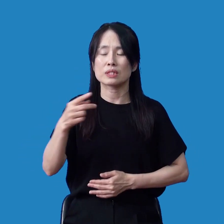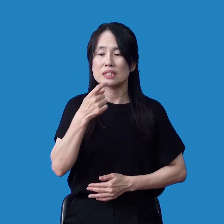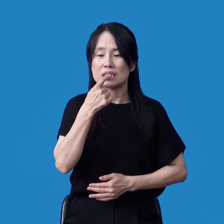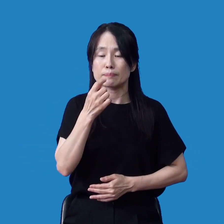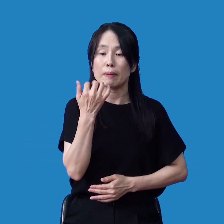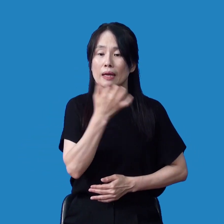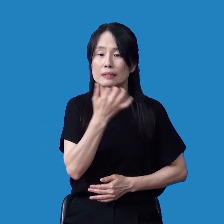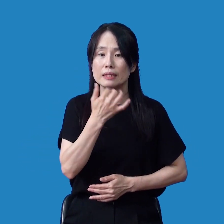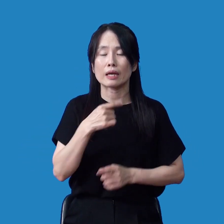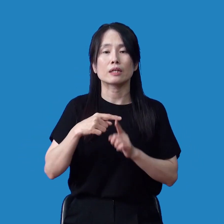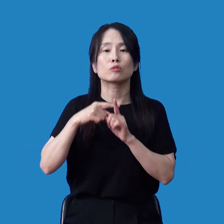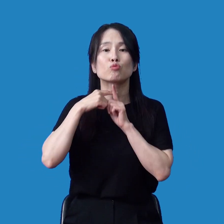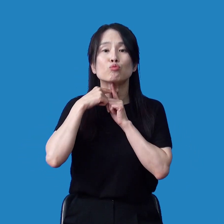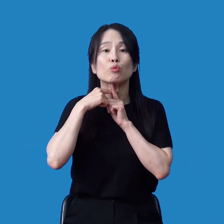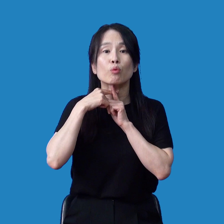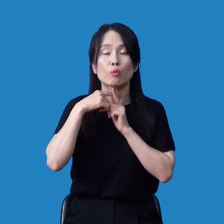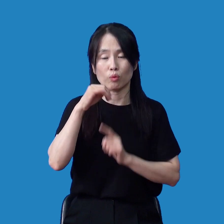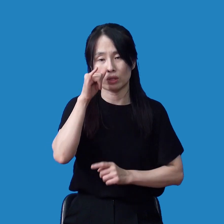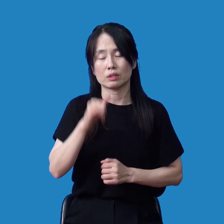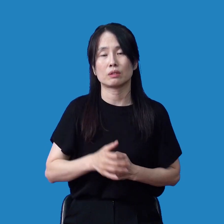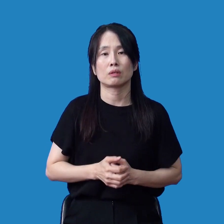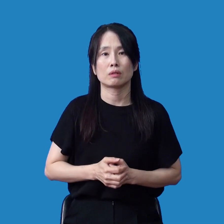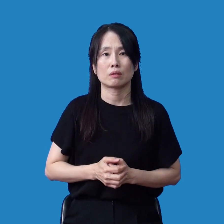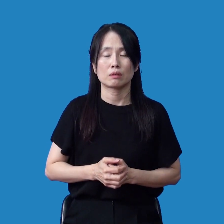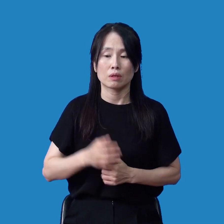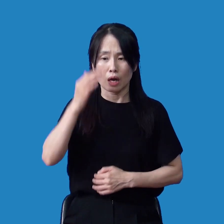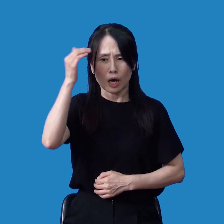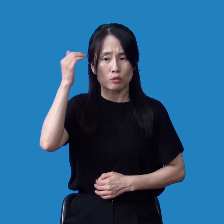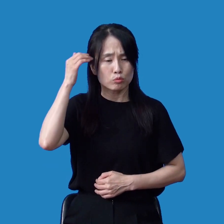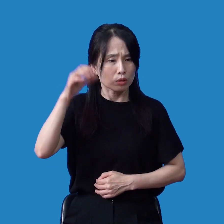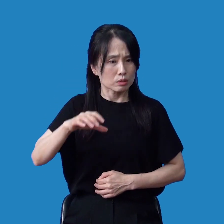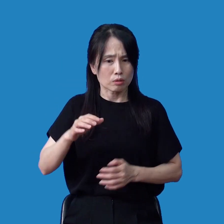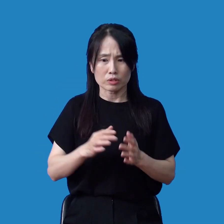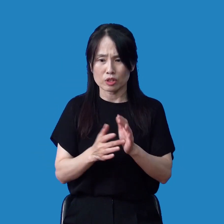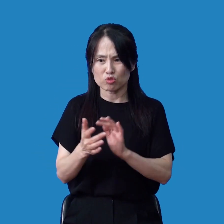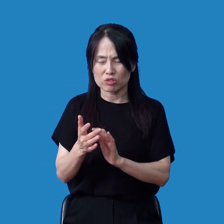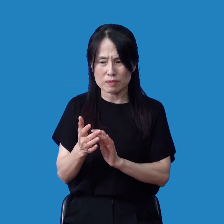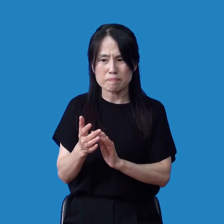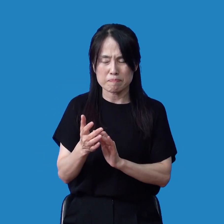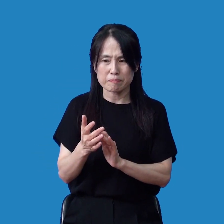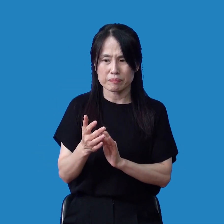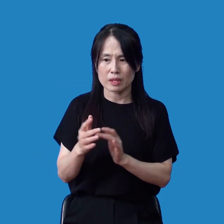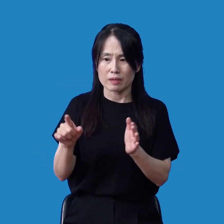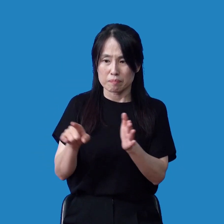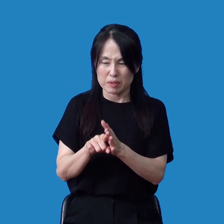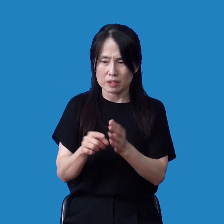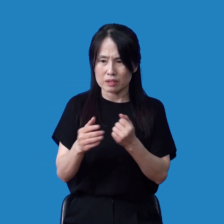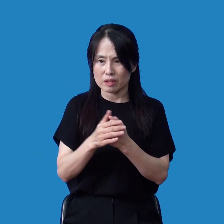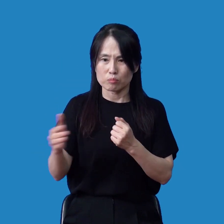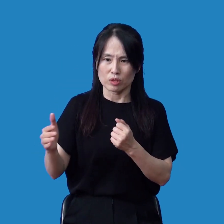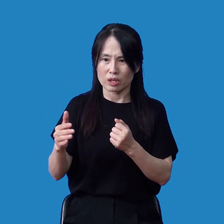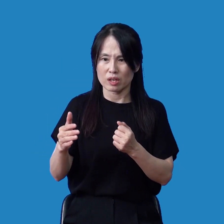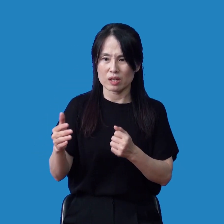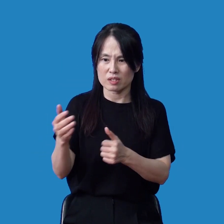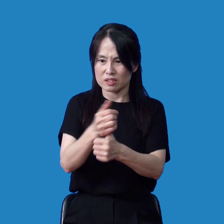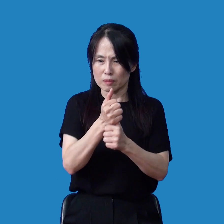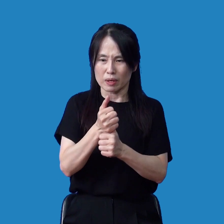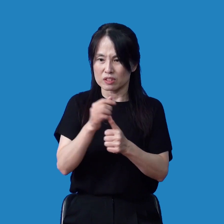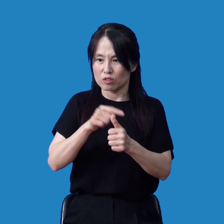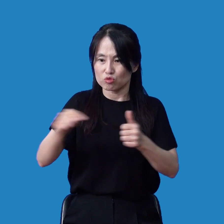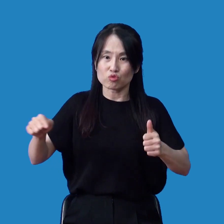순교입니다. 대한민국에서 무슨 예수 믿는다고 적색 순교 당하지는 않겠지만은 백색